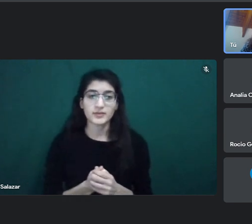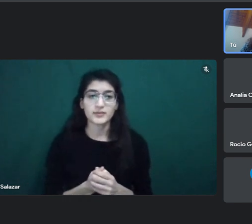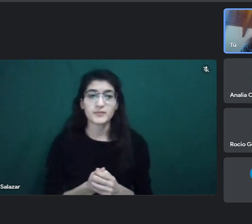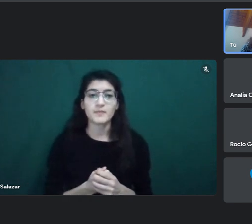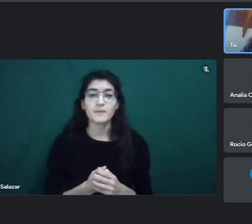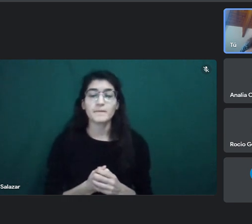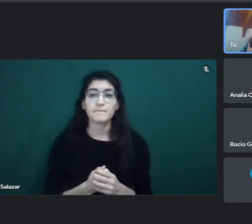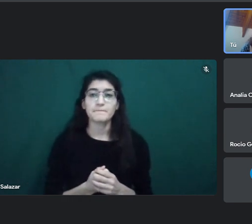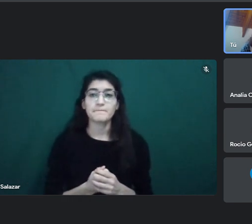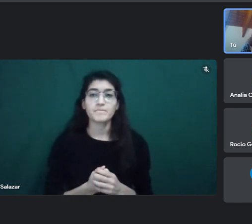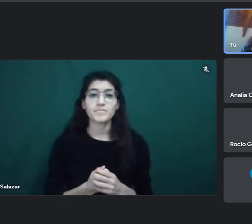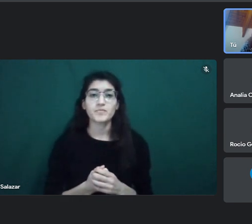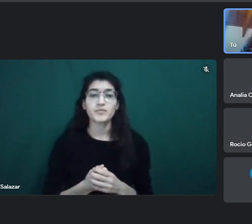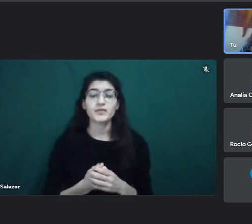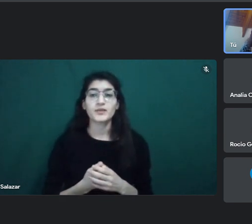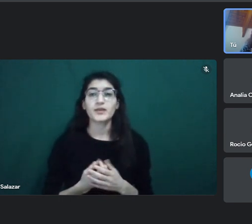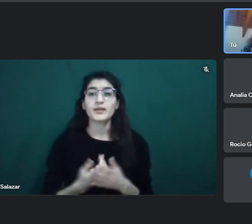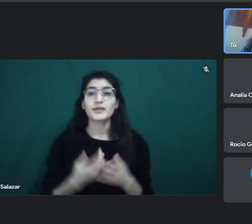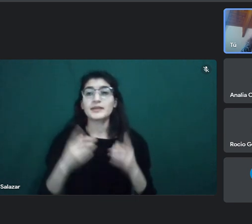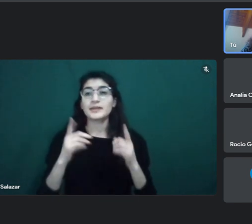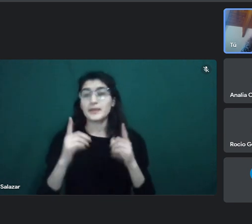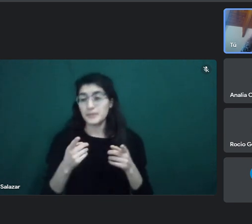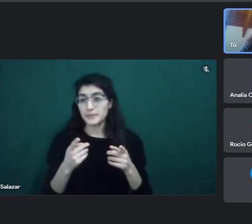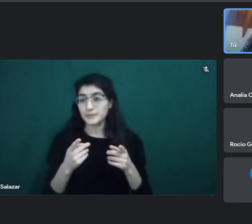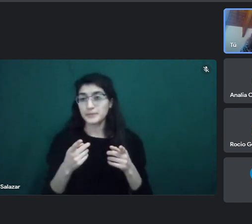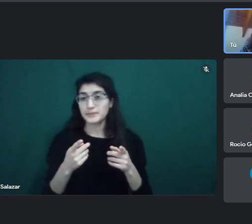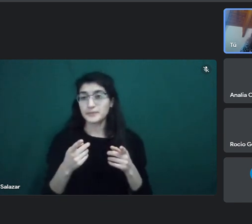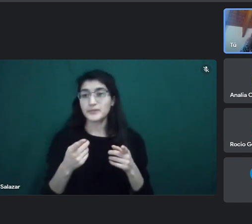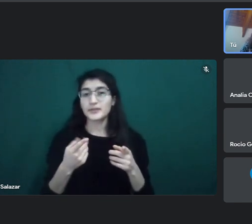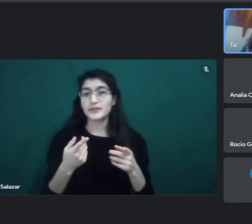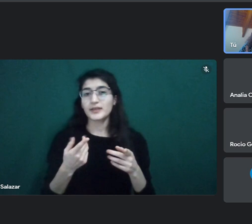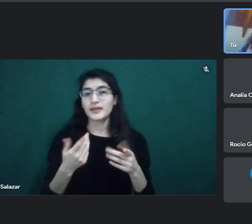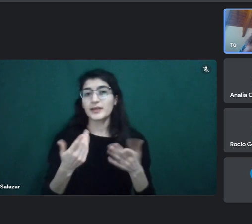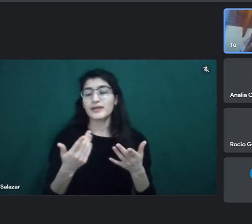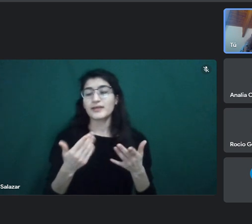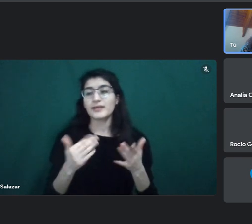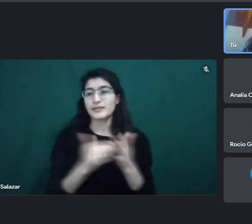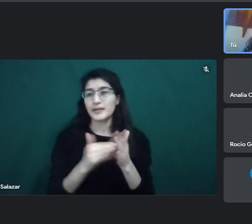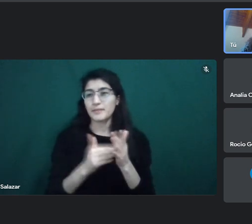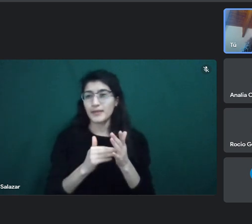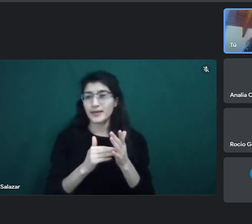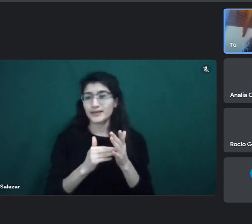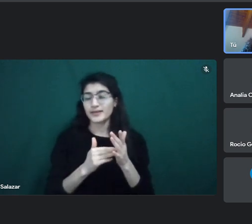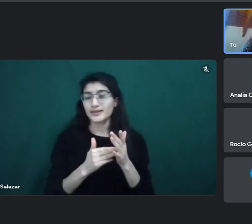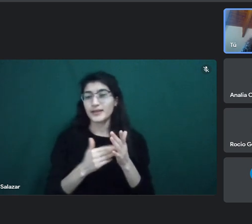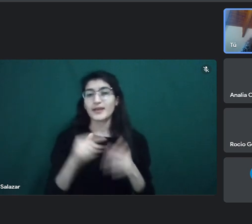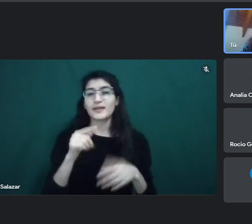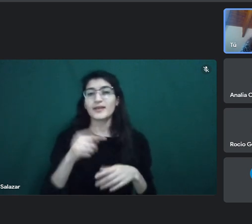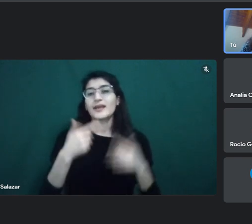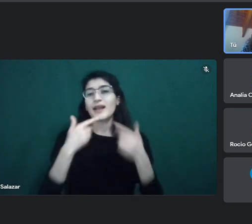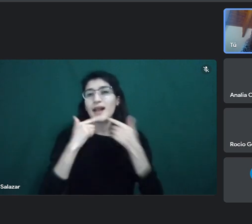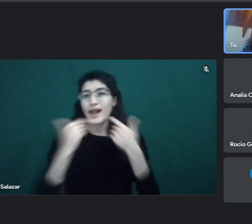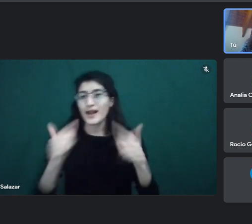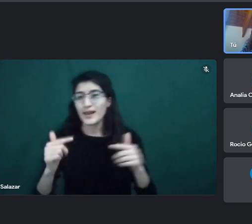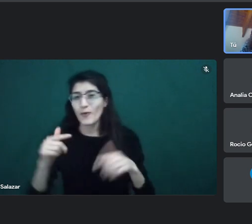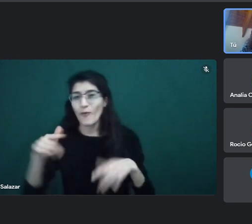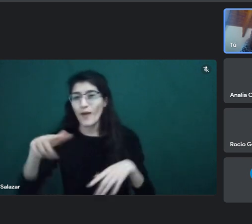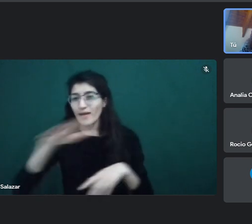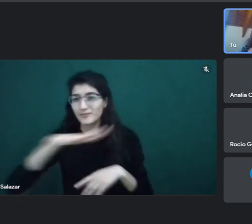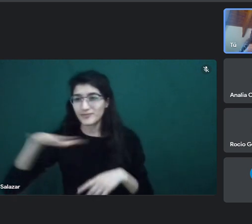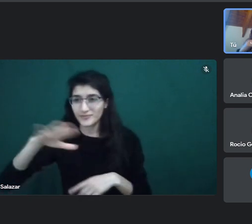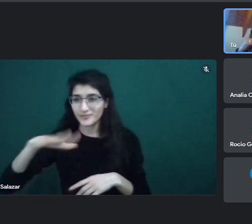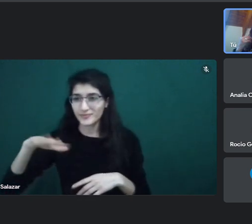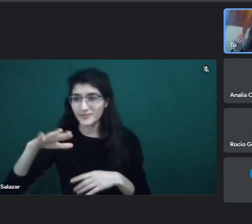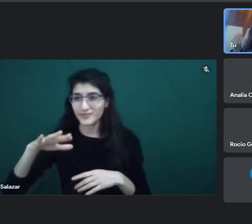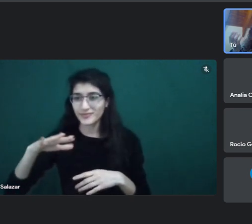O sea, la lengua tiene que ver con las distintas concepciones del pueblo que habla esa lengua. Por ejemplo, si yo digo